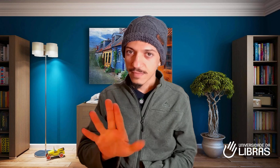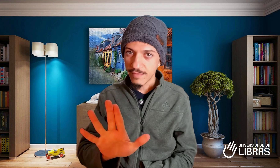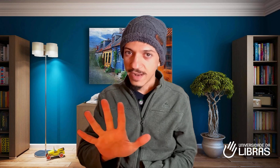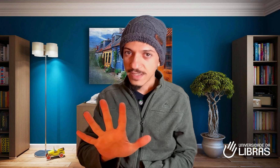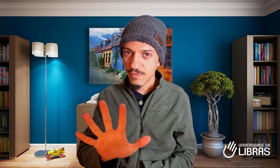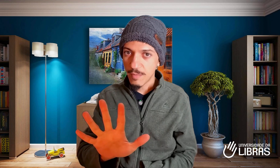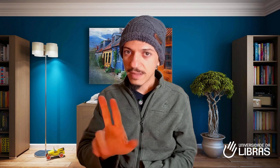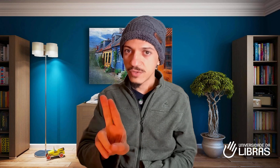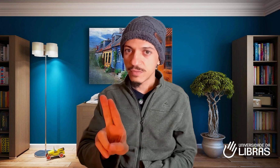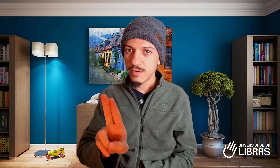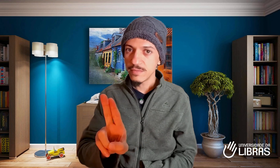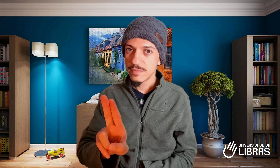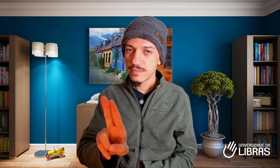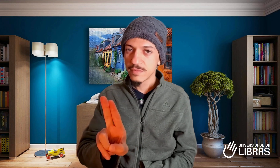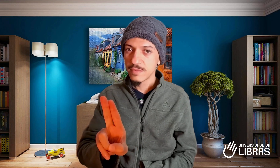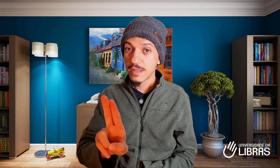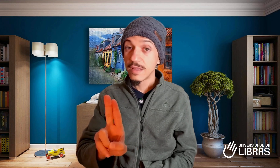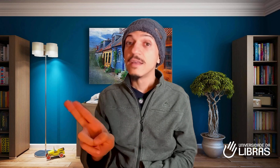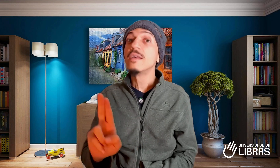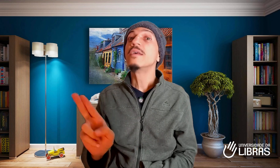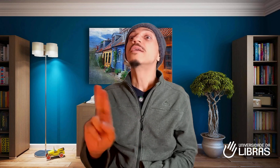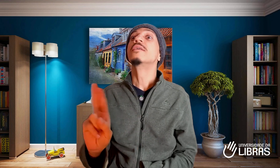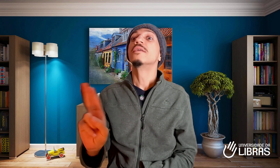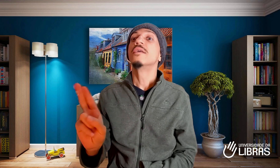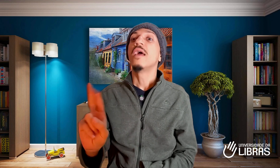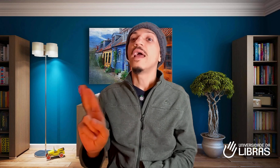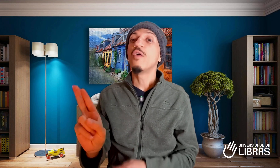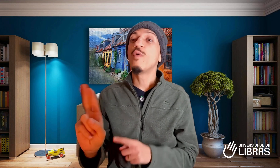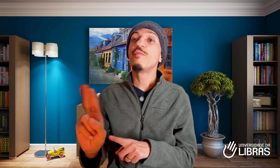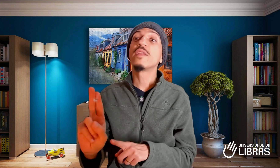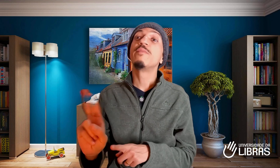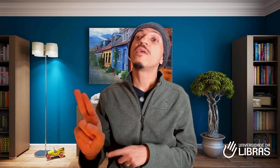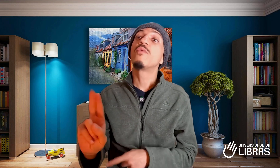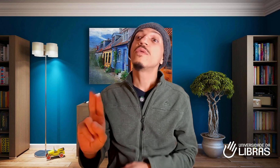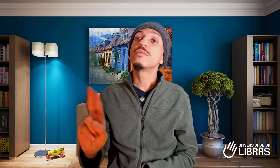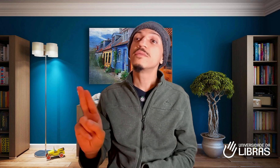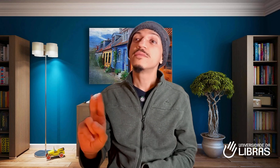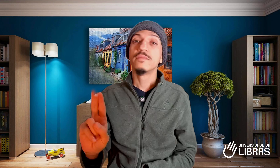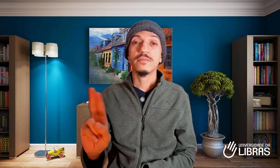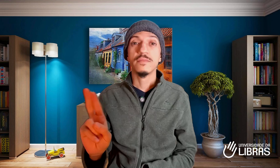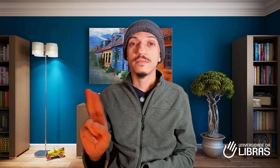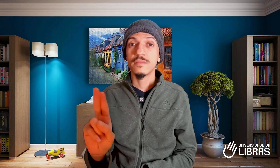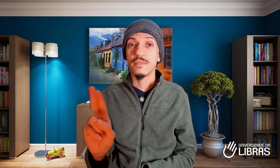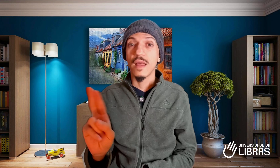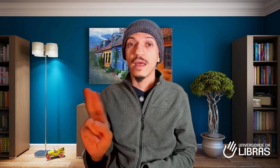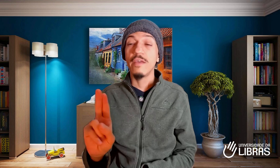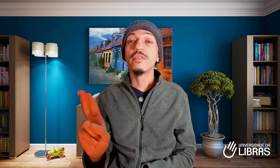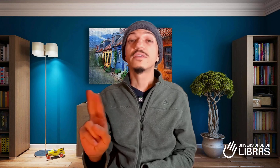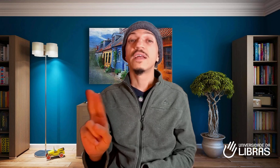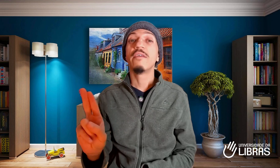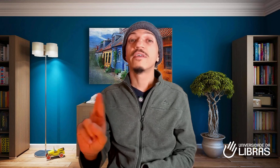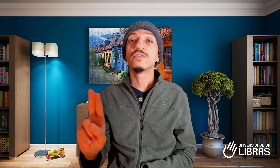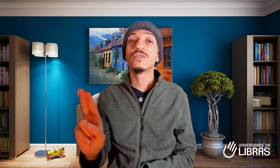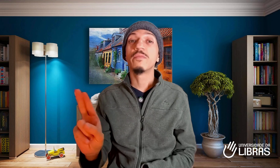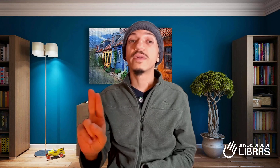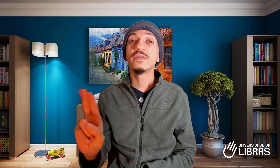esse formato de mão? Ele é um movimento bem curto. E você levanta a sua sobrancelha.